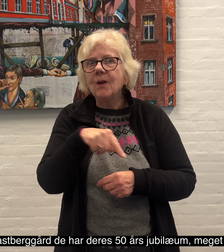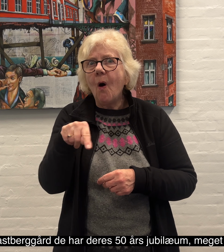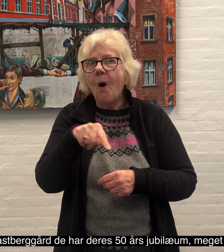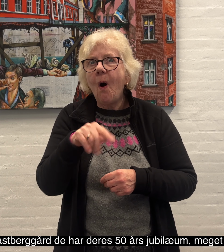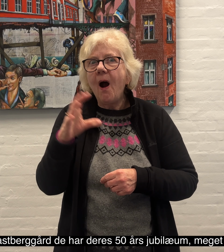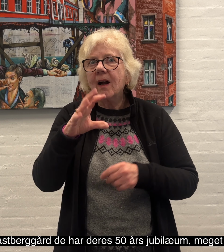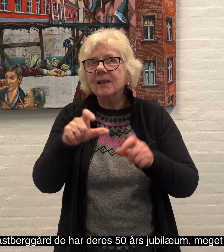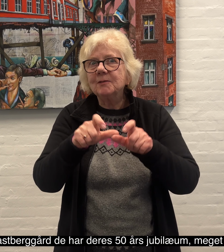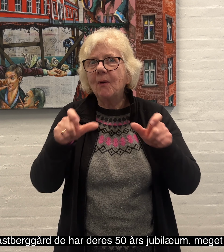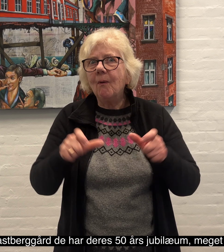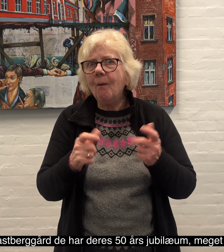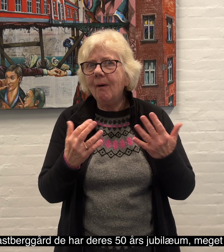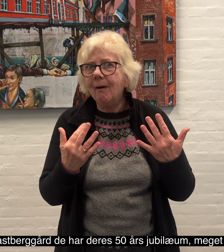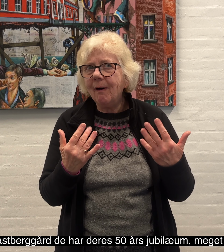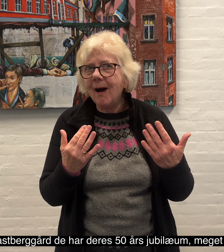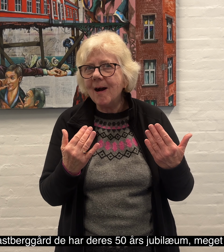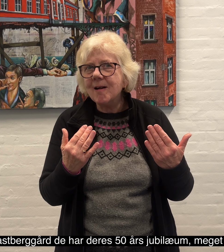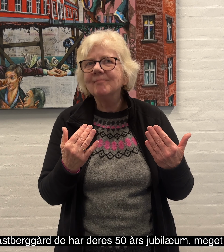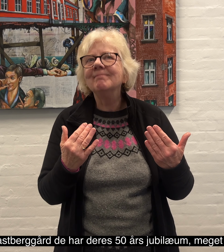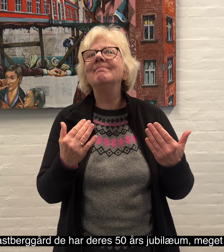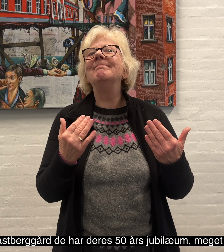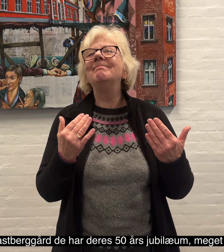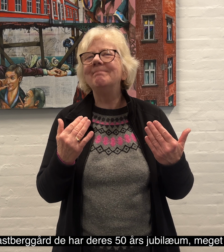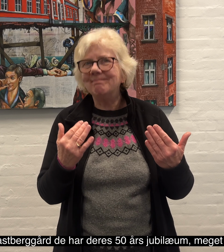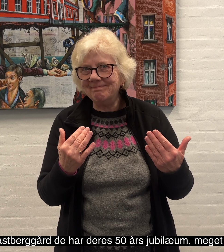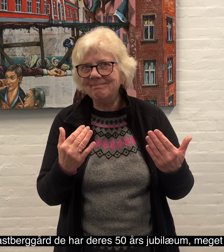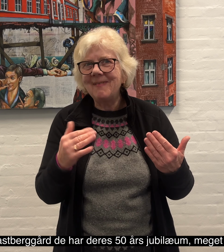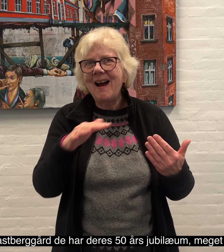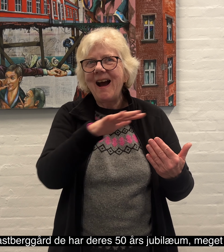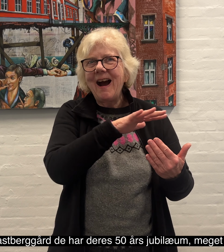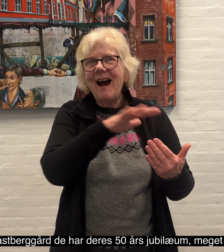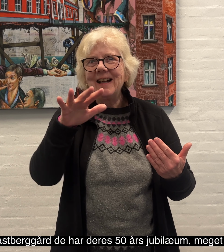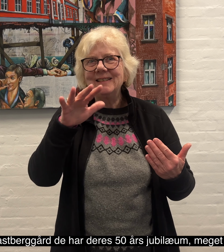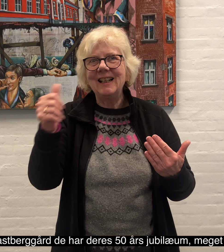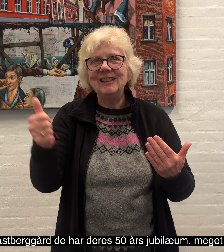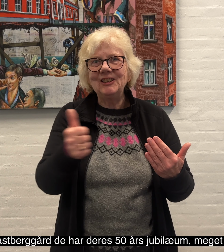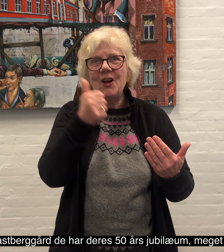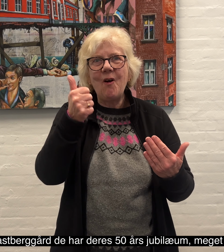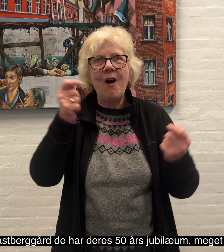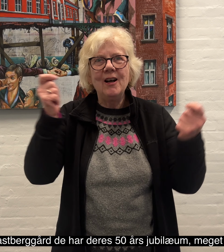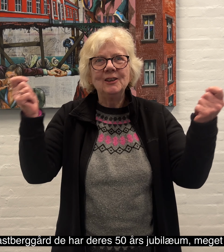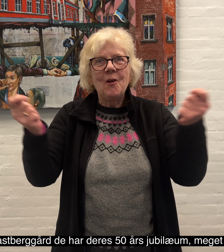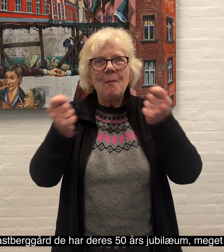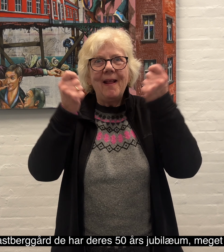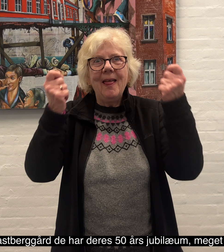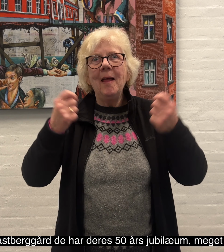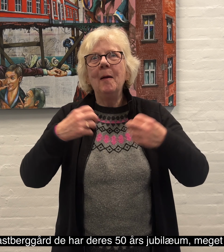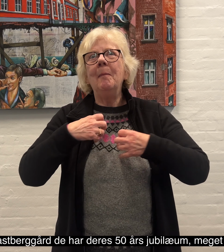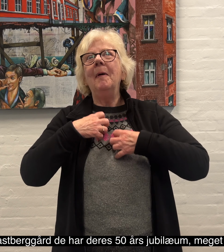Og så er det jo i år, at Kasper Gård har deres 50 års jubilæum.